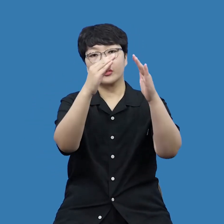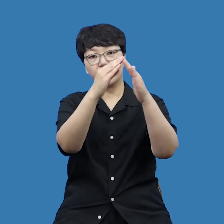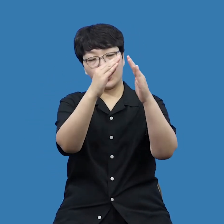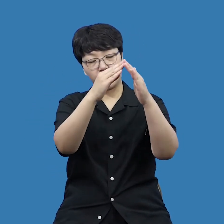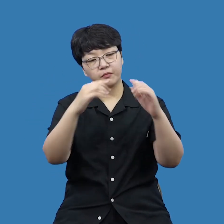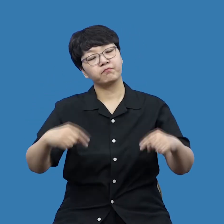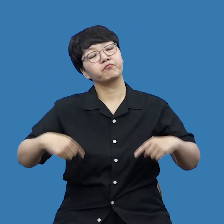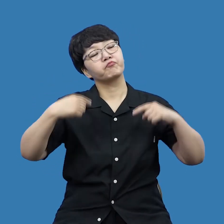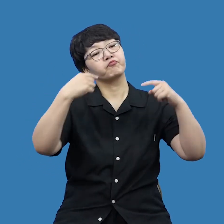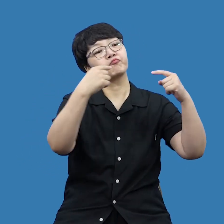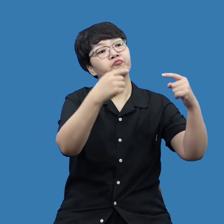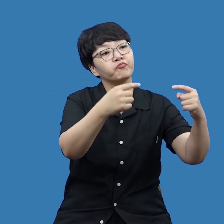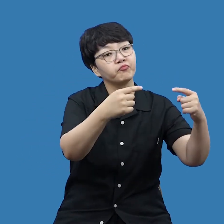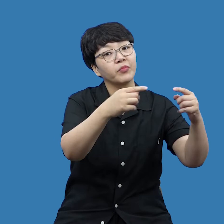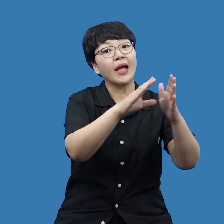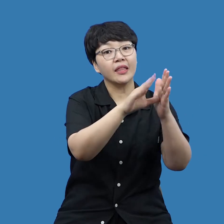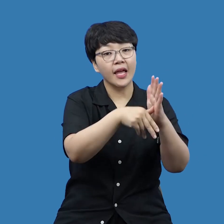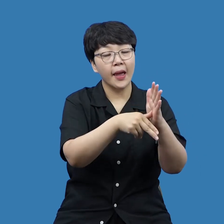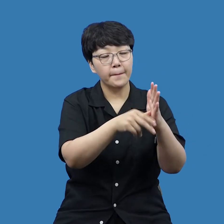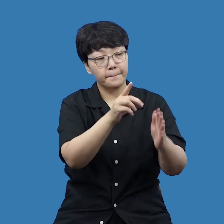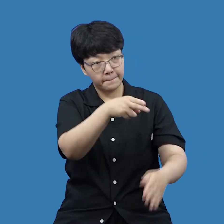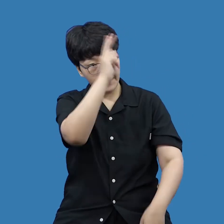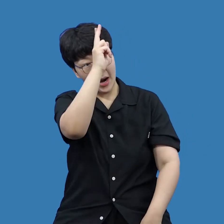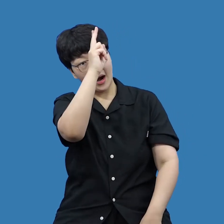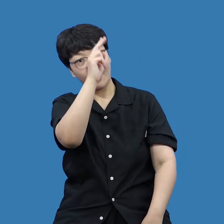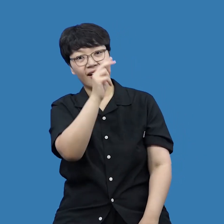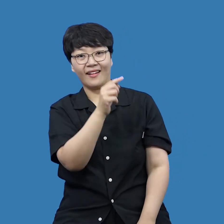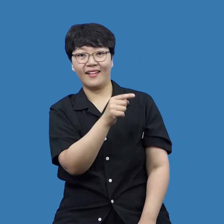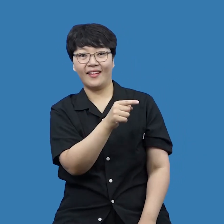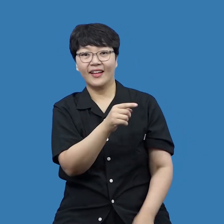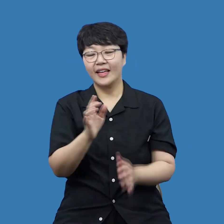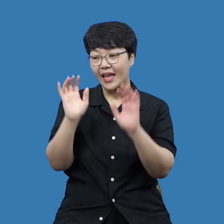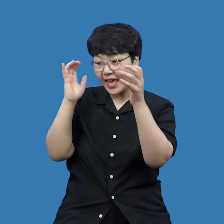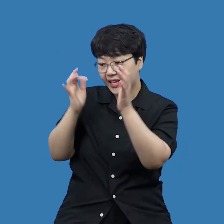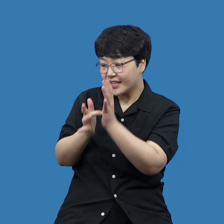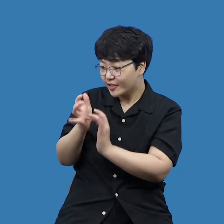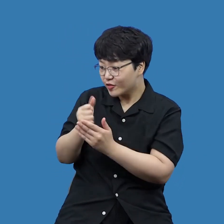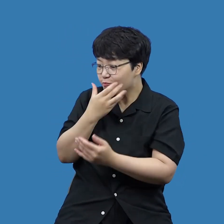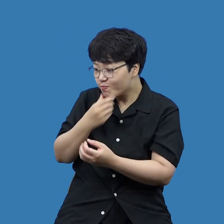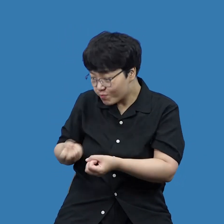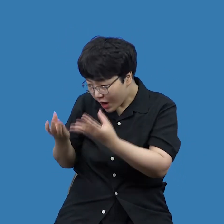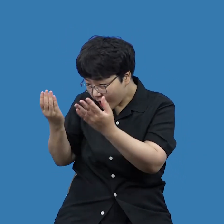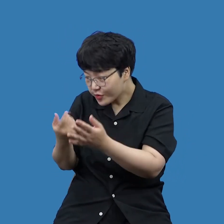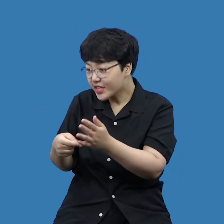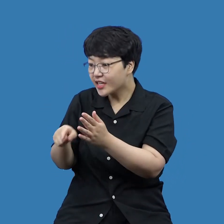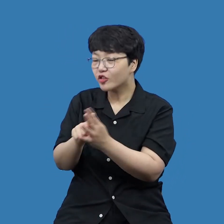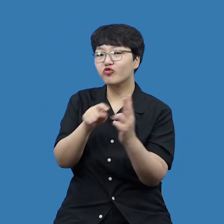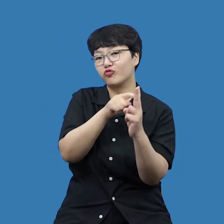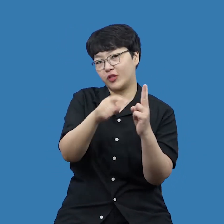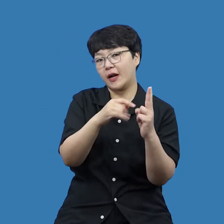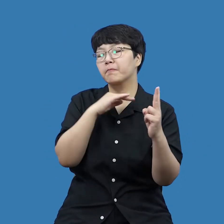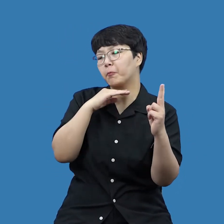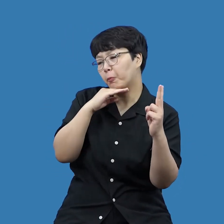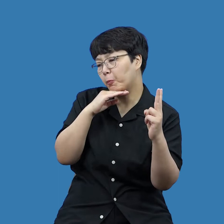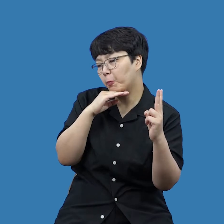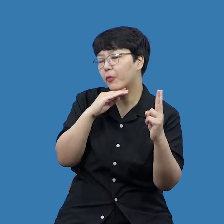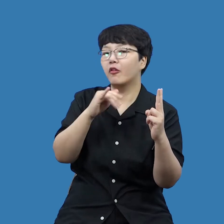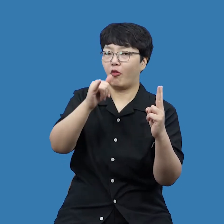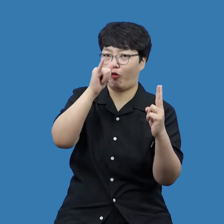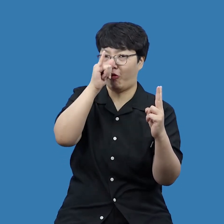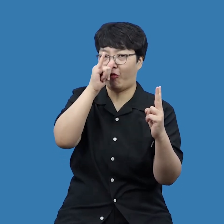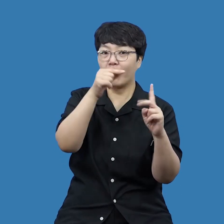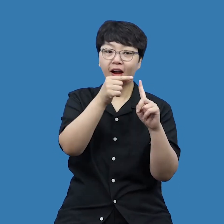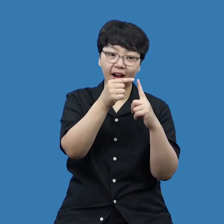아기 예수를 축복하기 위해서 하나님이 예비하신 두 사람이 있었어요. 하나님이 예비하신 두 사람.